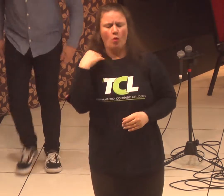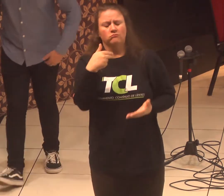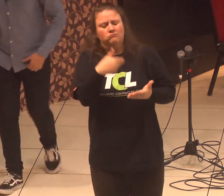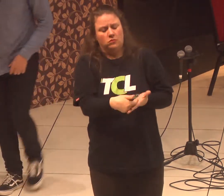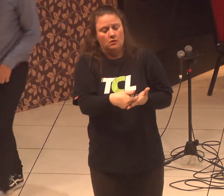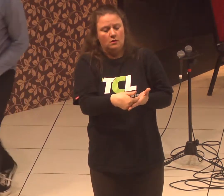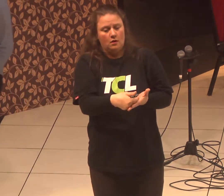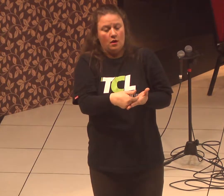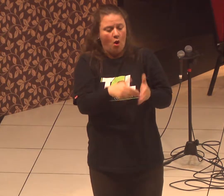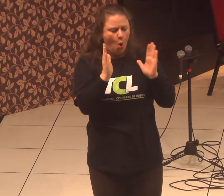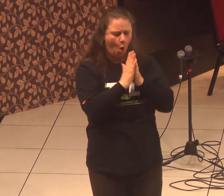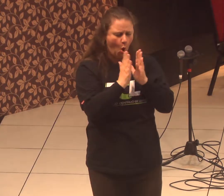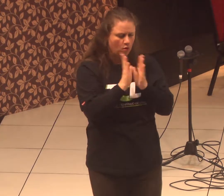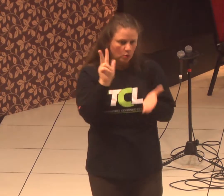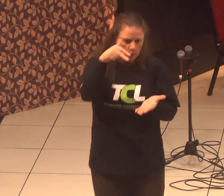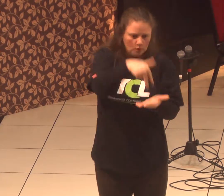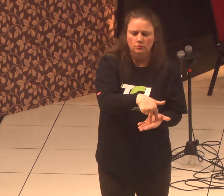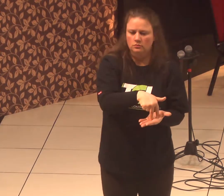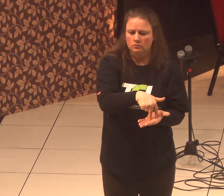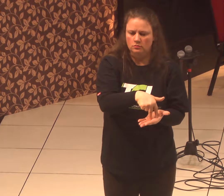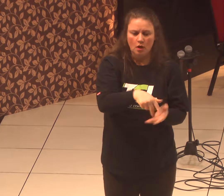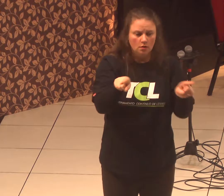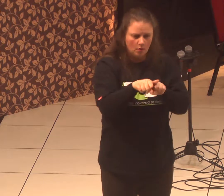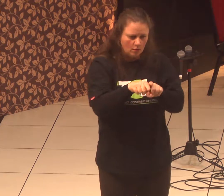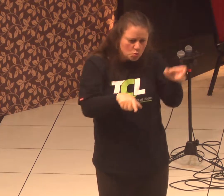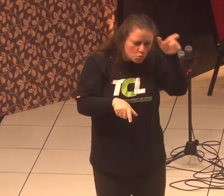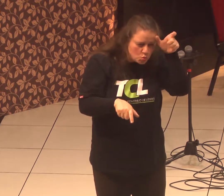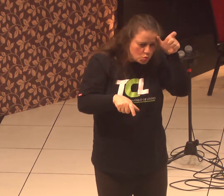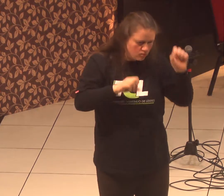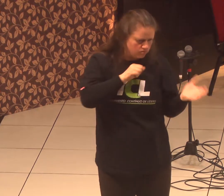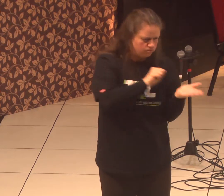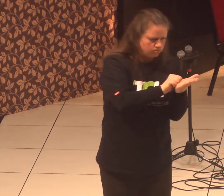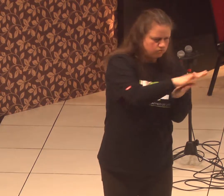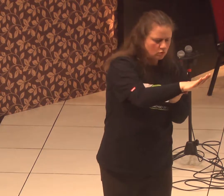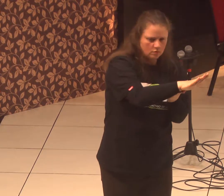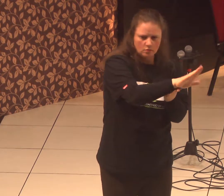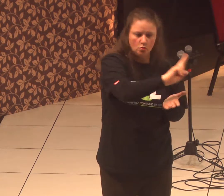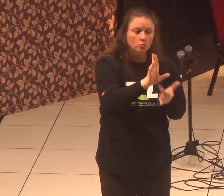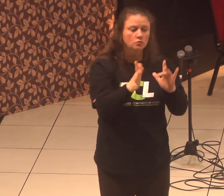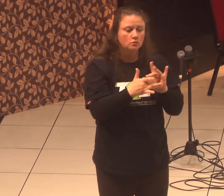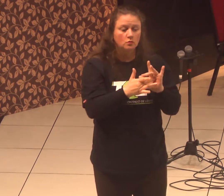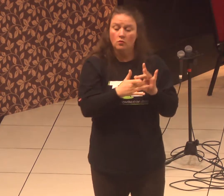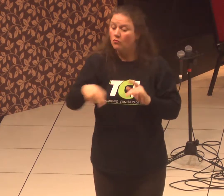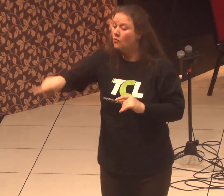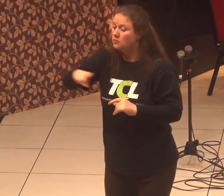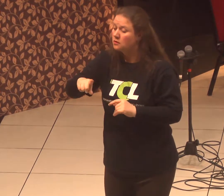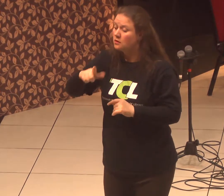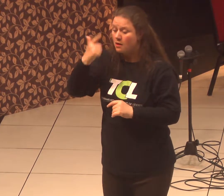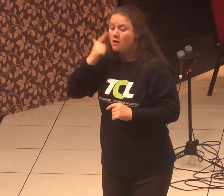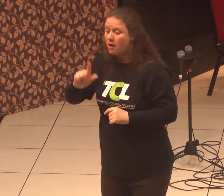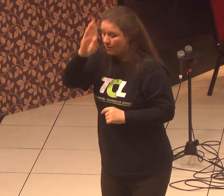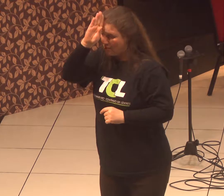leprosos, expulsem os demônios. Vocês receberam de graça, deem também de